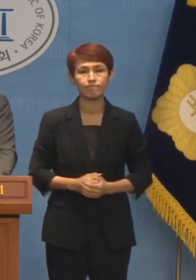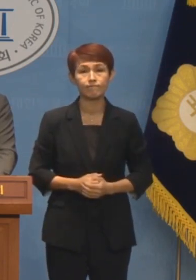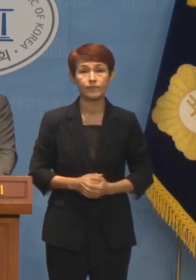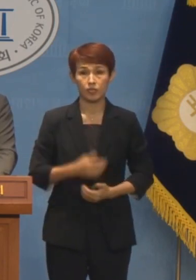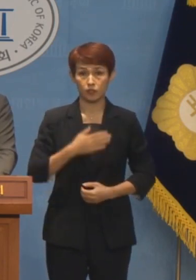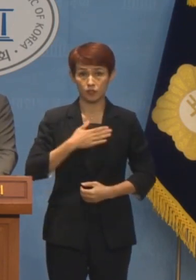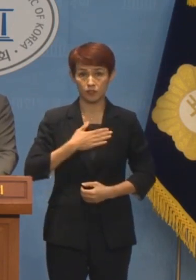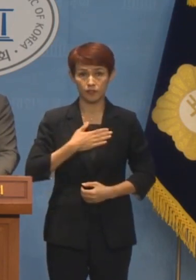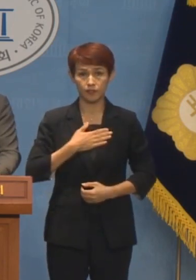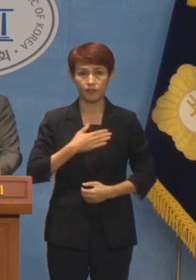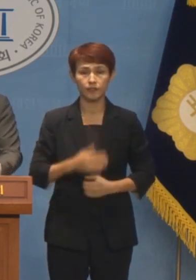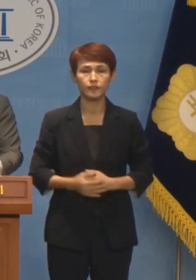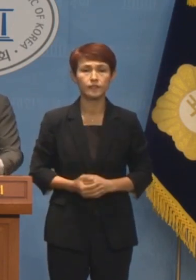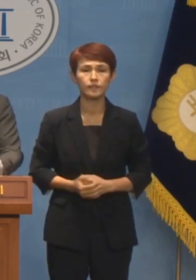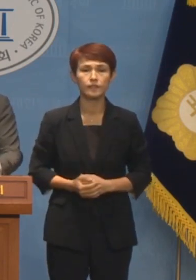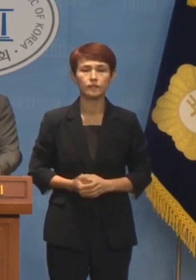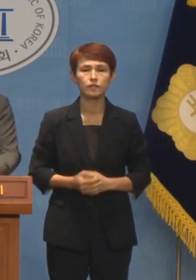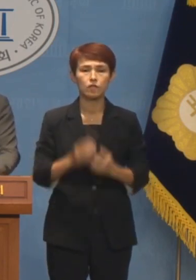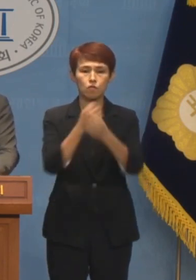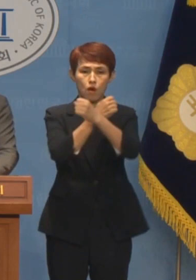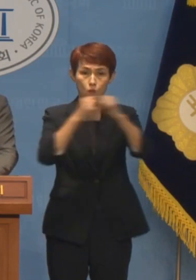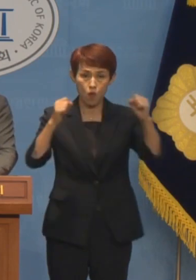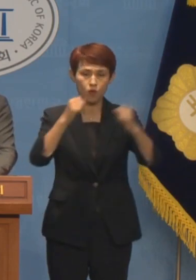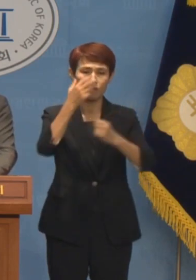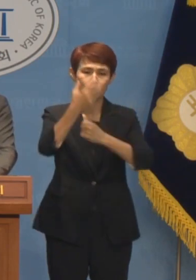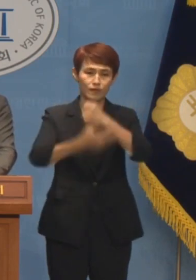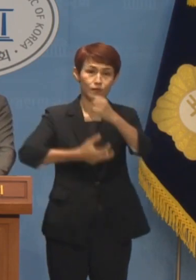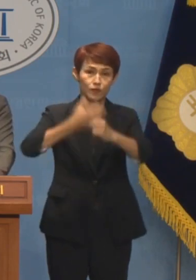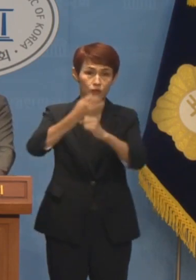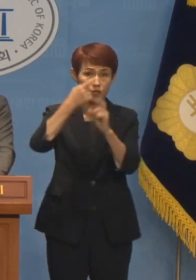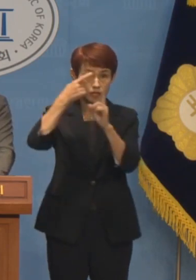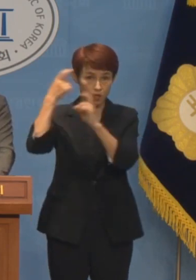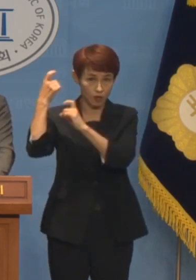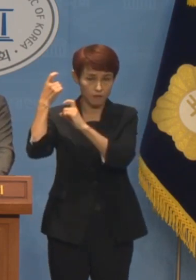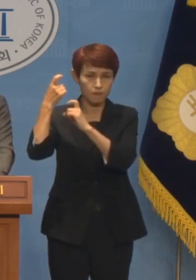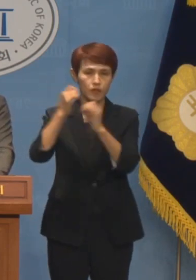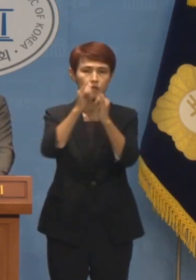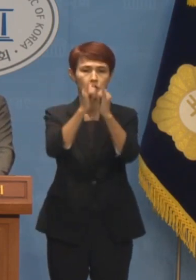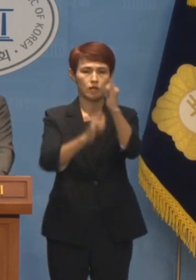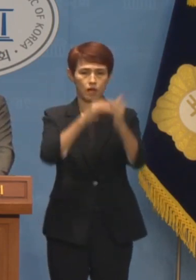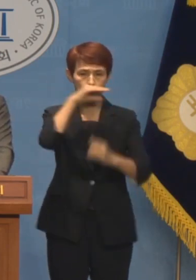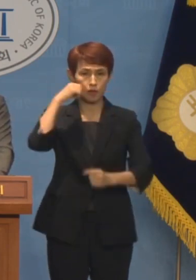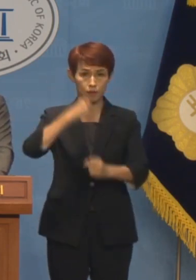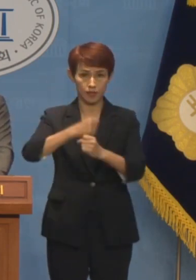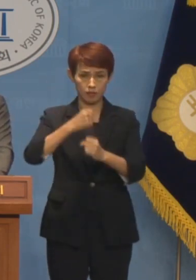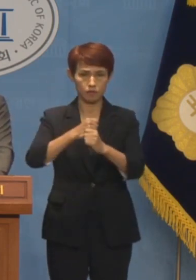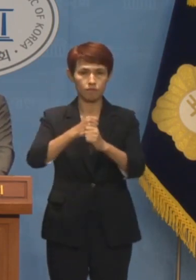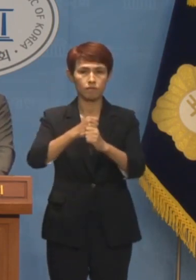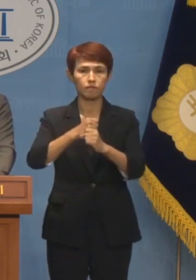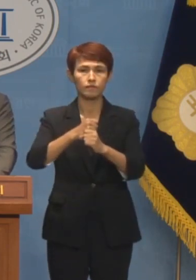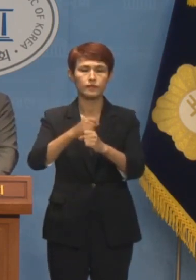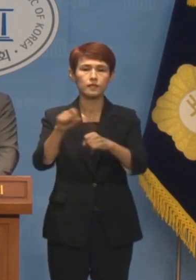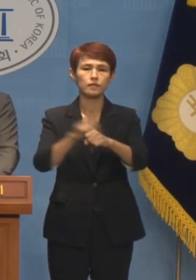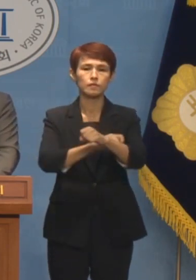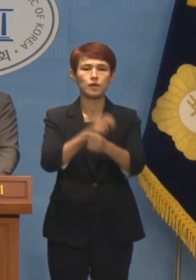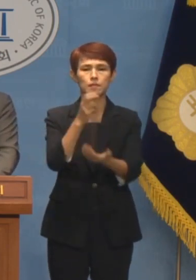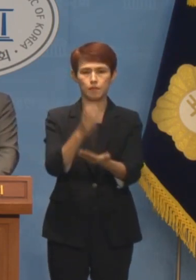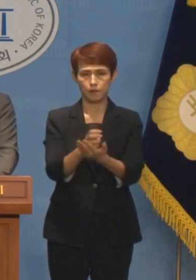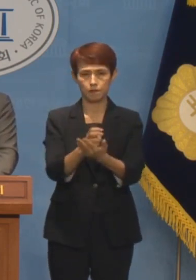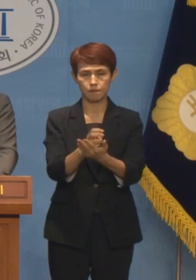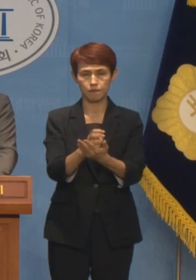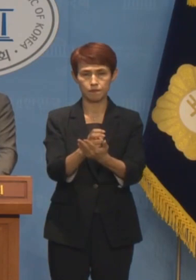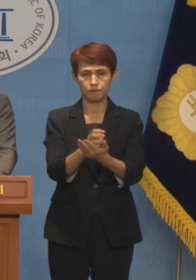저는 제가 준비 중인 광복 80주년을 기념해 역사를 바로 세우는 광복 80주년 특별법